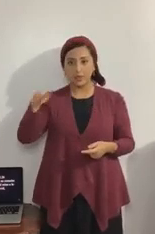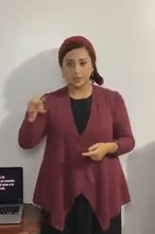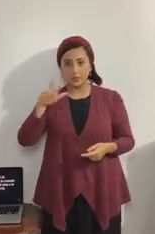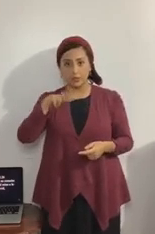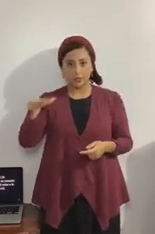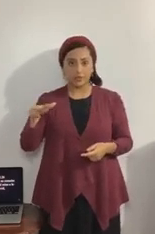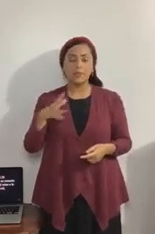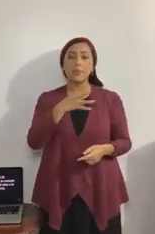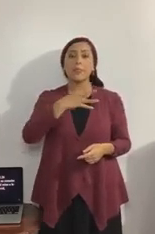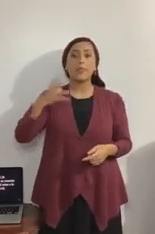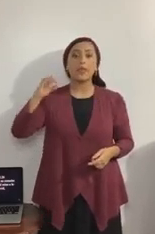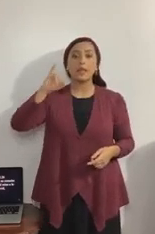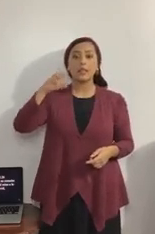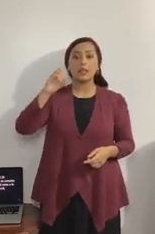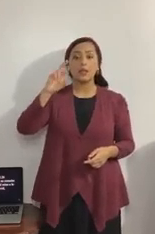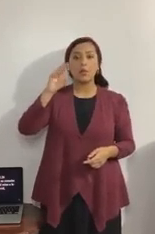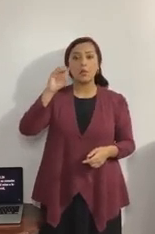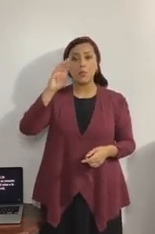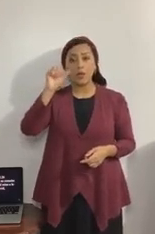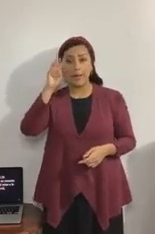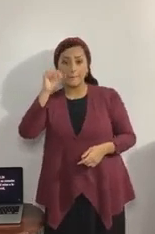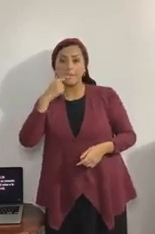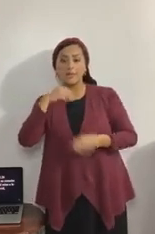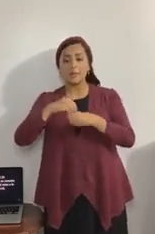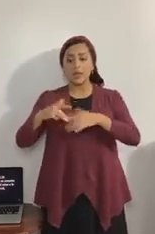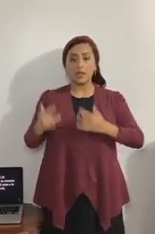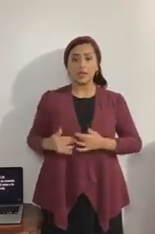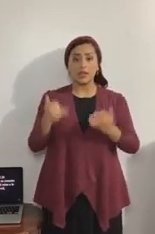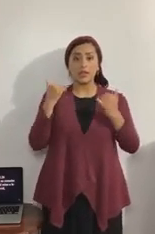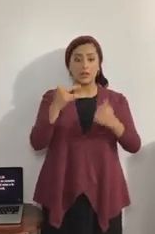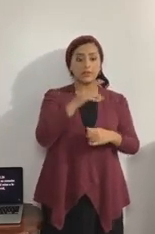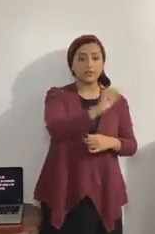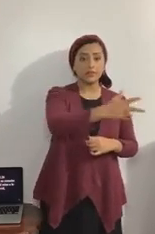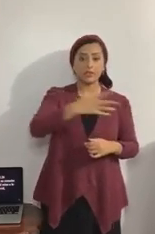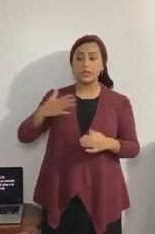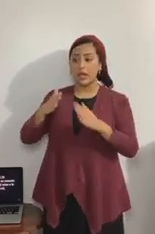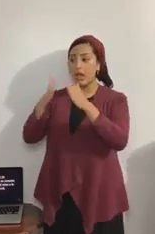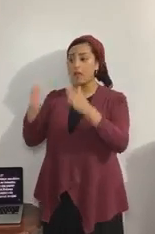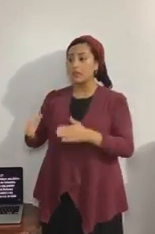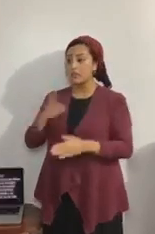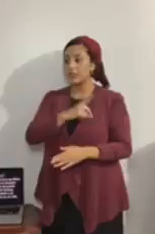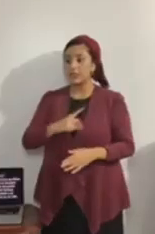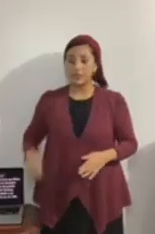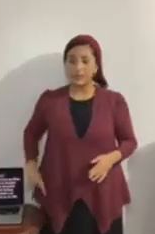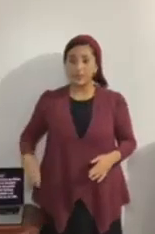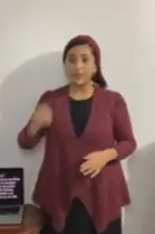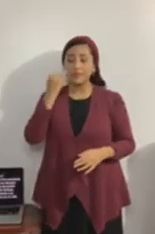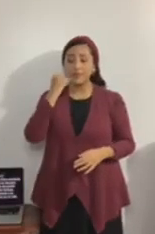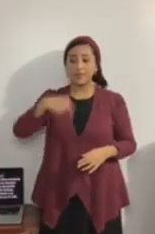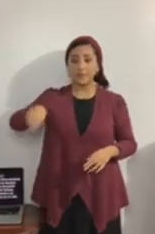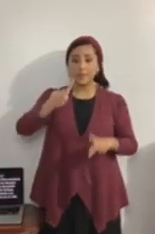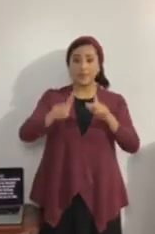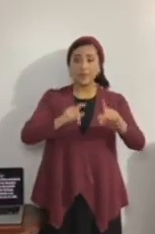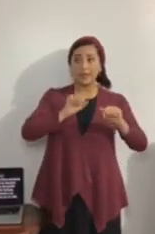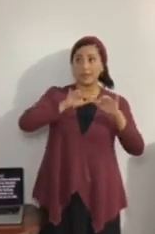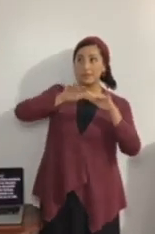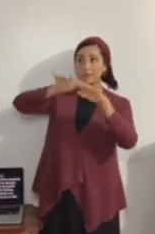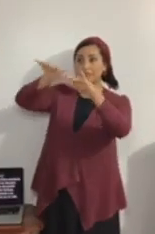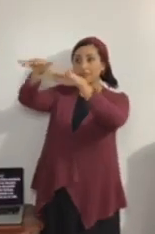Y dijo Jeroboam en su corazón, ahora se volverá el reino a la casa de David, si este pueblo subiera a ofrecer sacrificios en la casa de Yahweh en